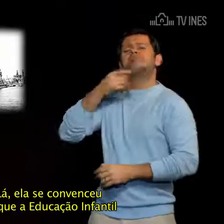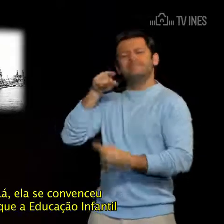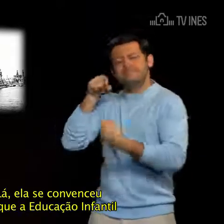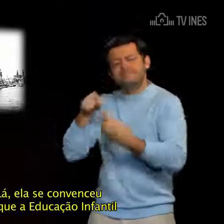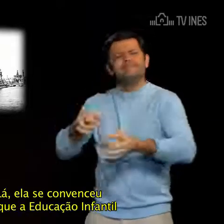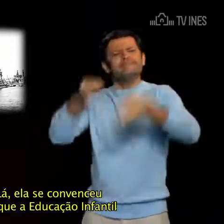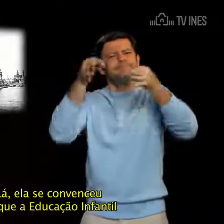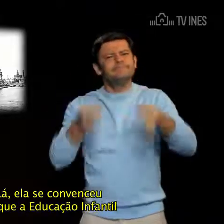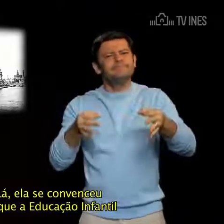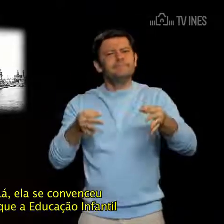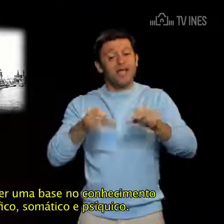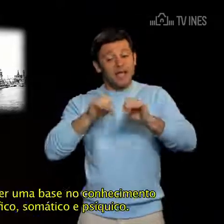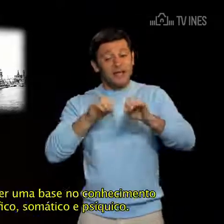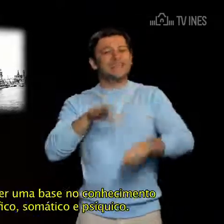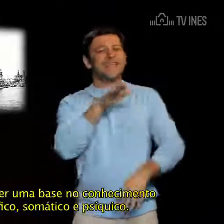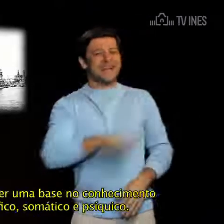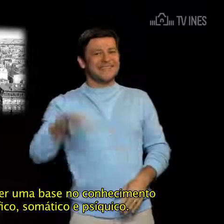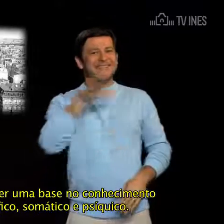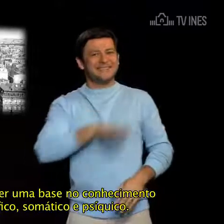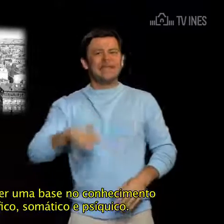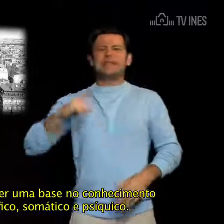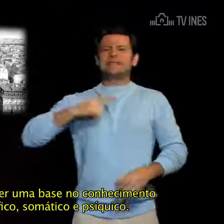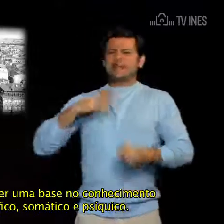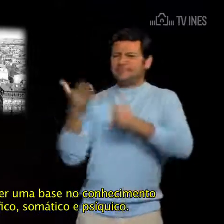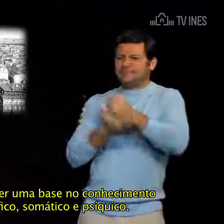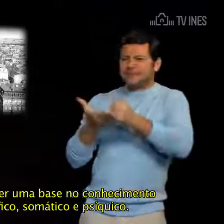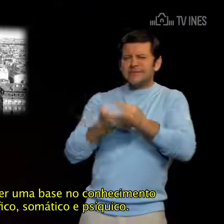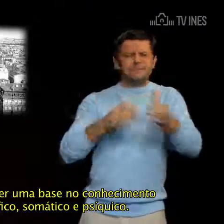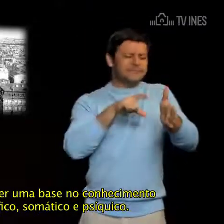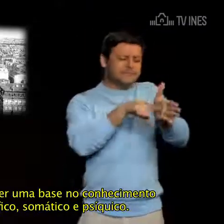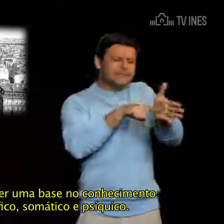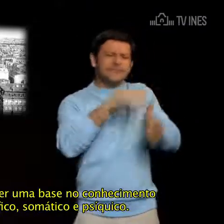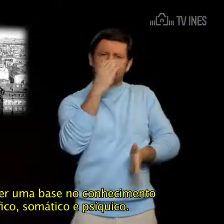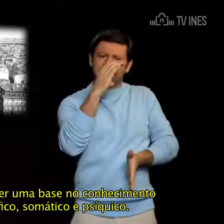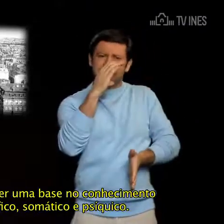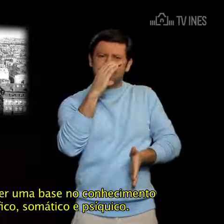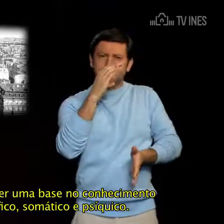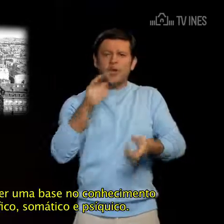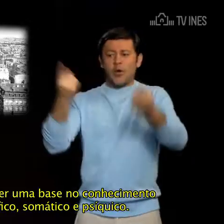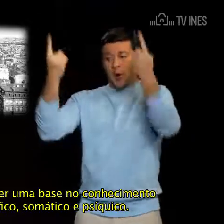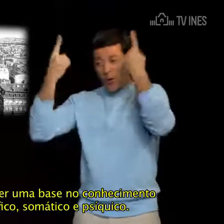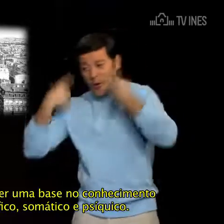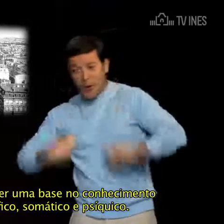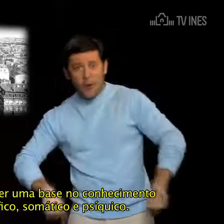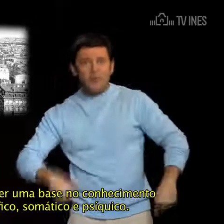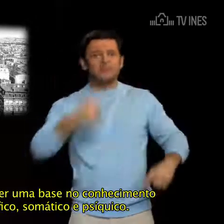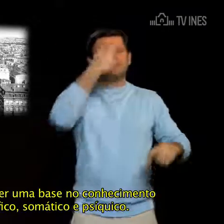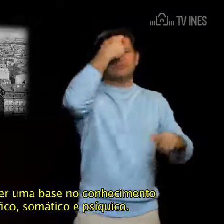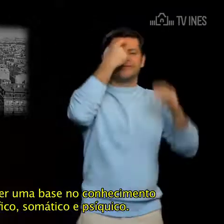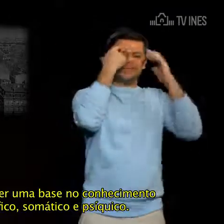educação infantil tinha que ter uma base no conhecimento científico, científico, somático e psíquico.